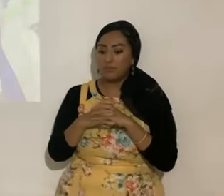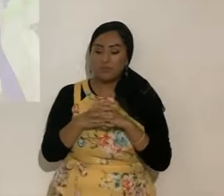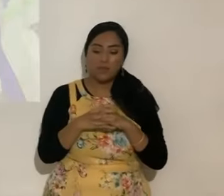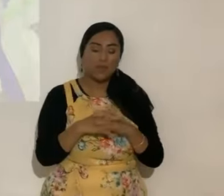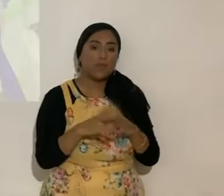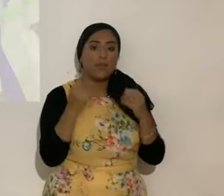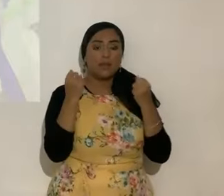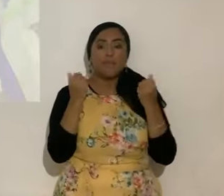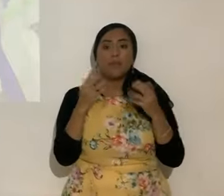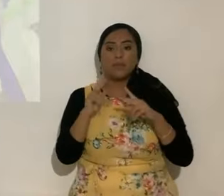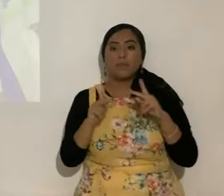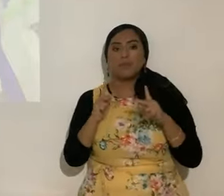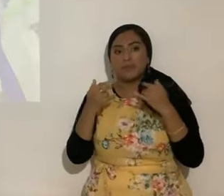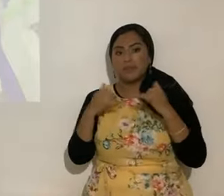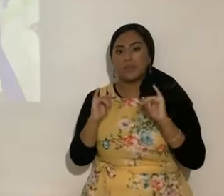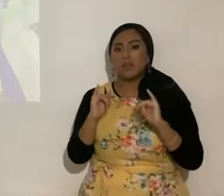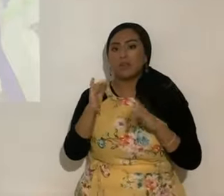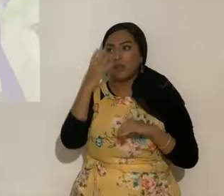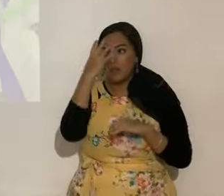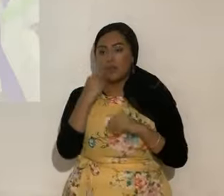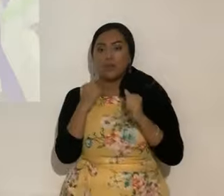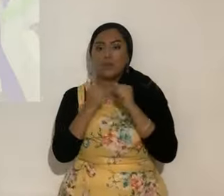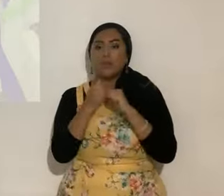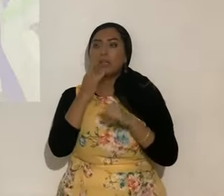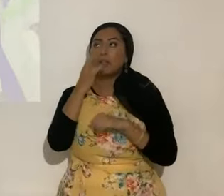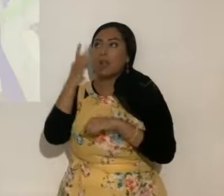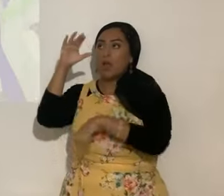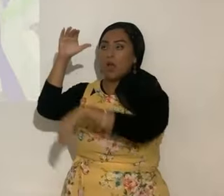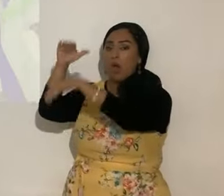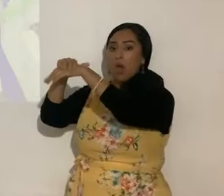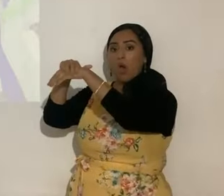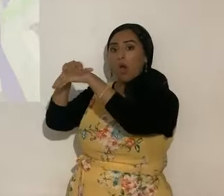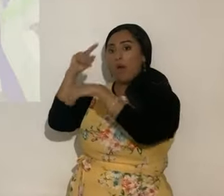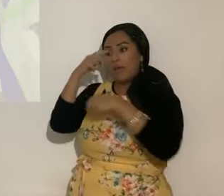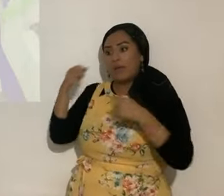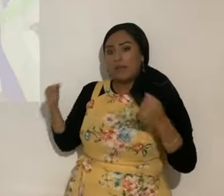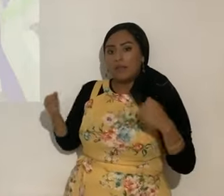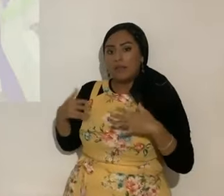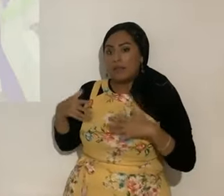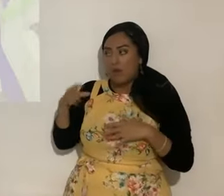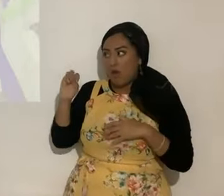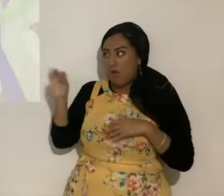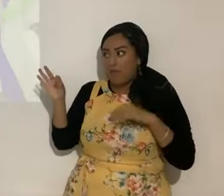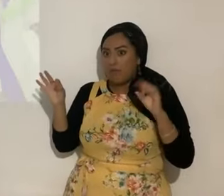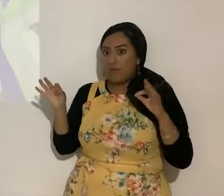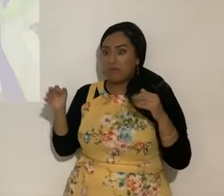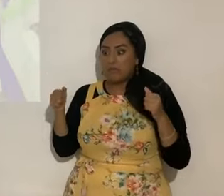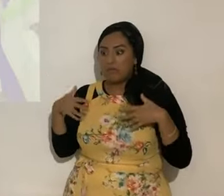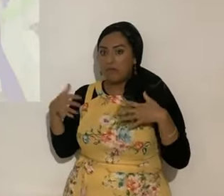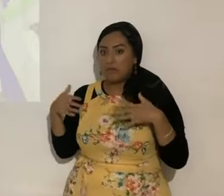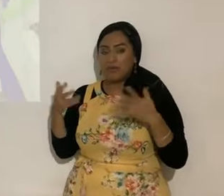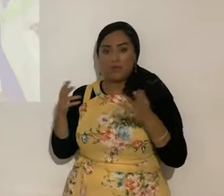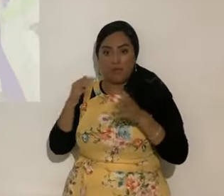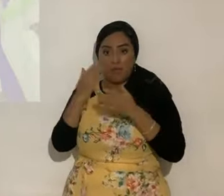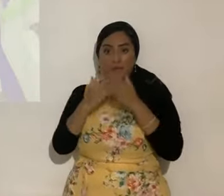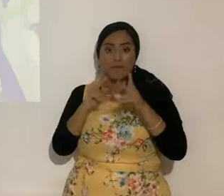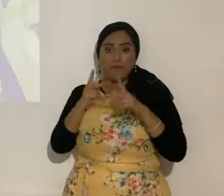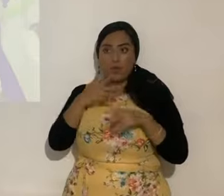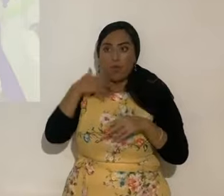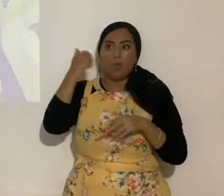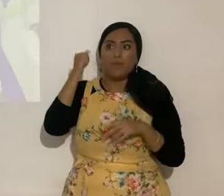muchas personas siguen durmiendo con la luz prendida. ¿Por qué? Porque tienen miedo. Eso es increíble, ya son personas